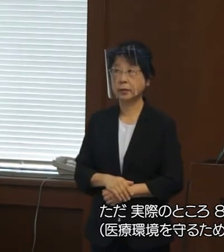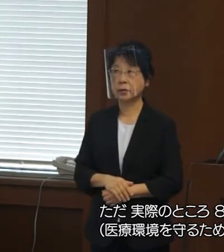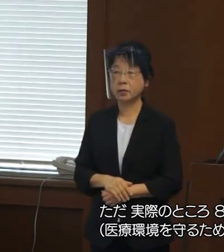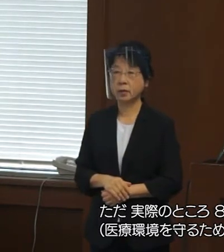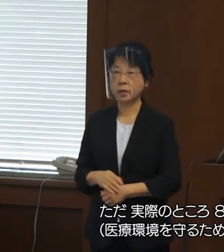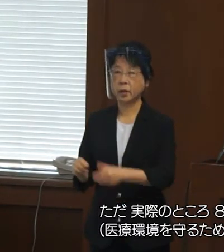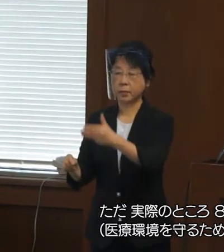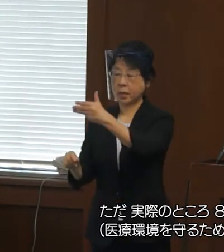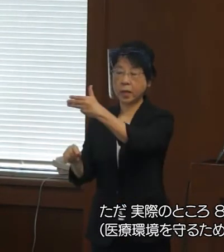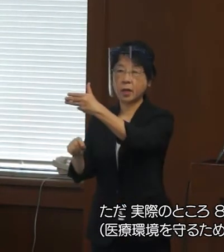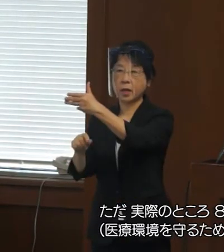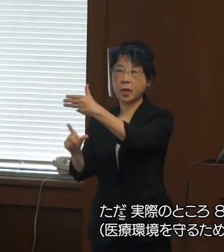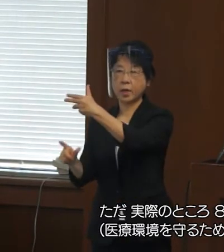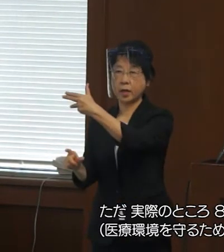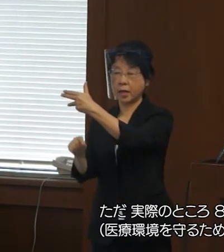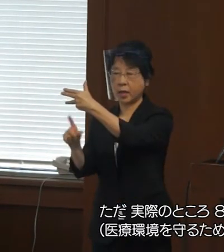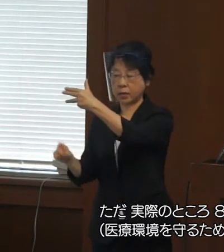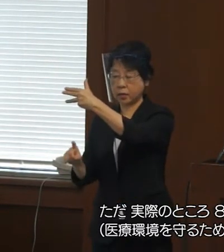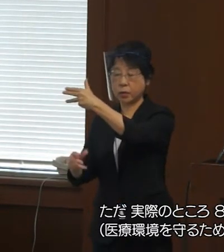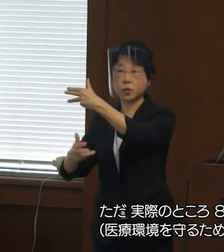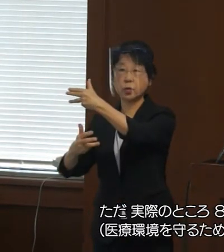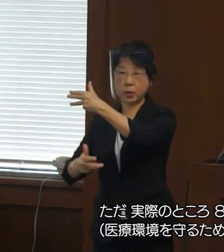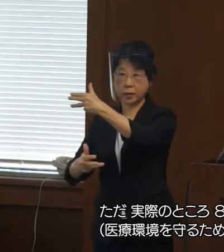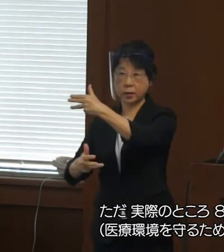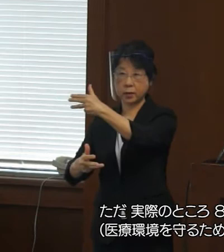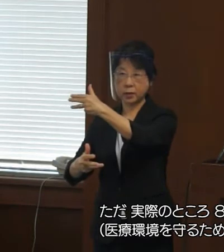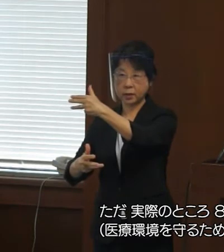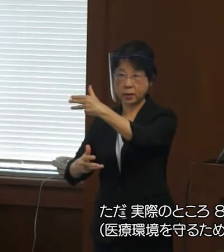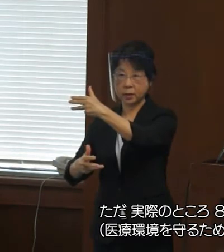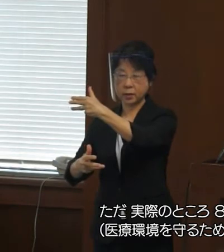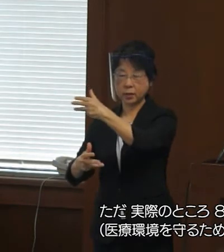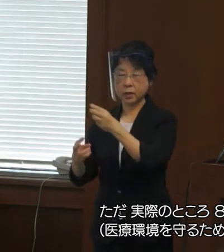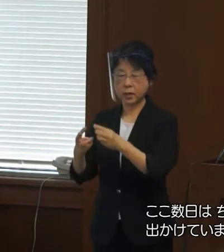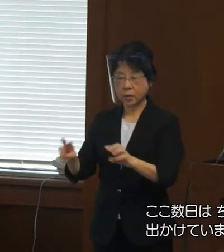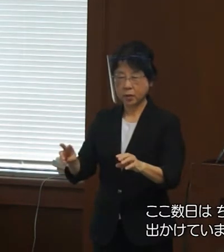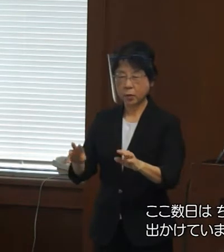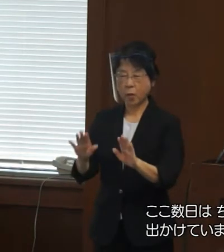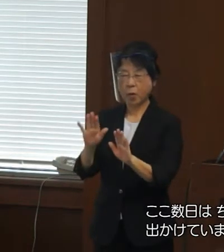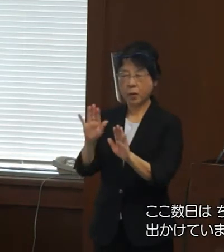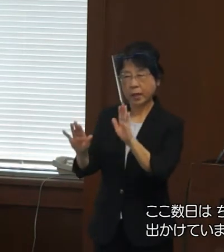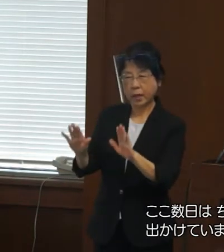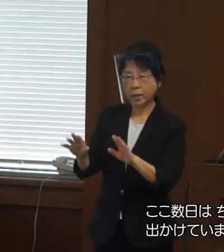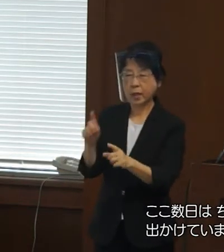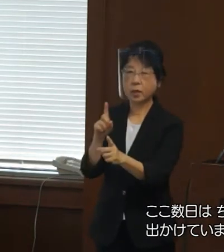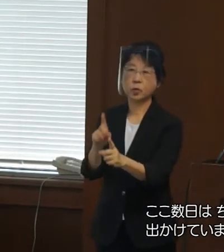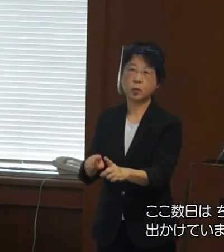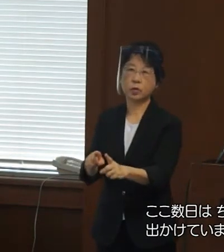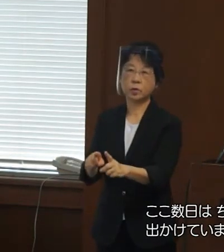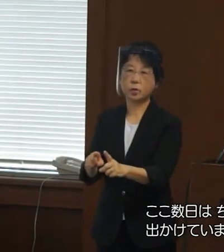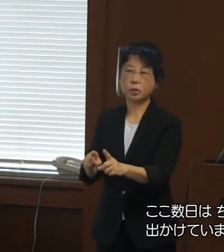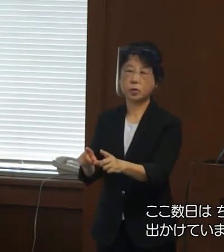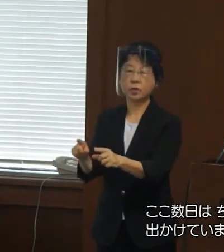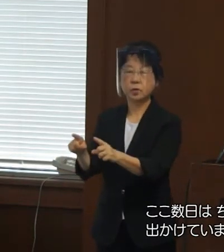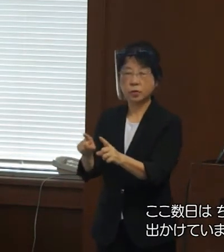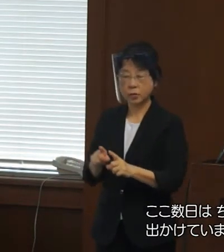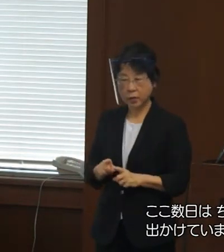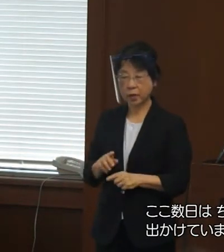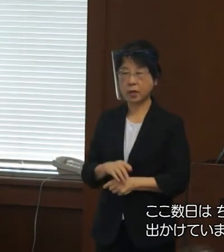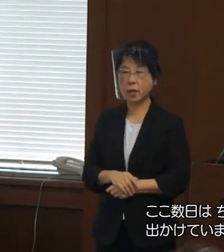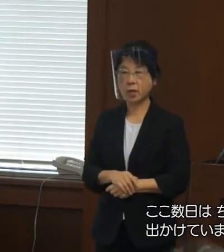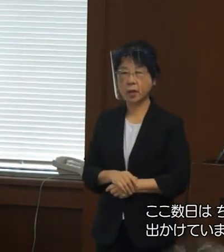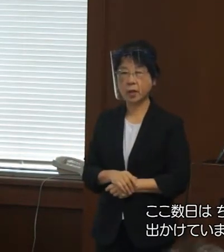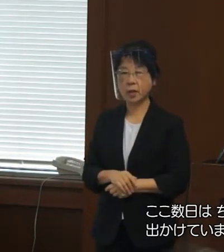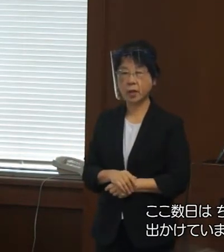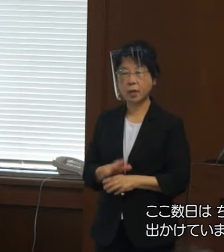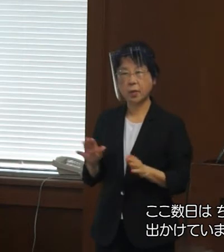8月の18日にやりました非常警戒措置によって、ここ数日はち